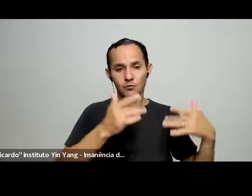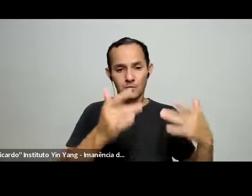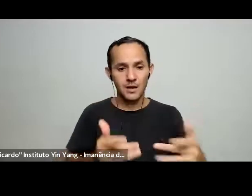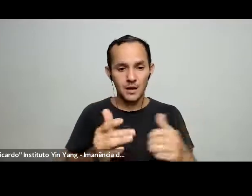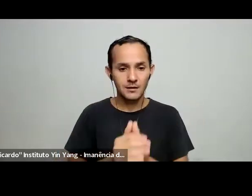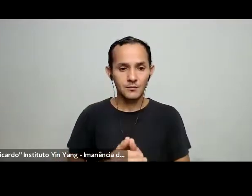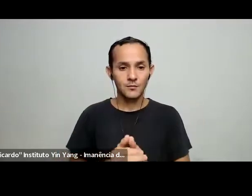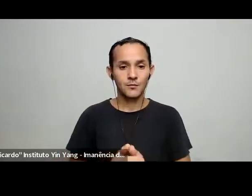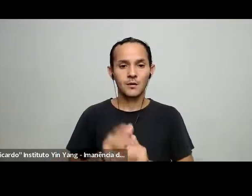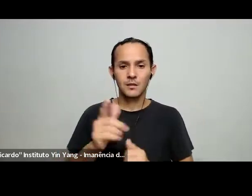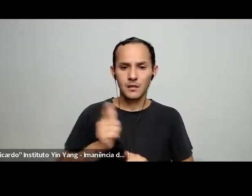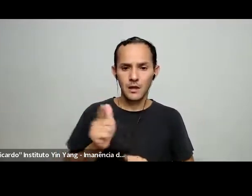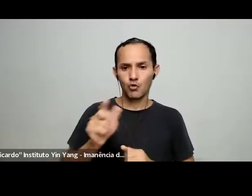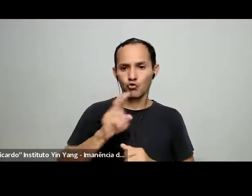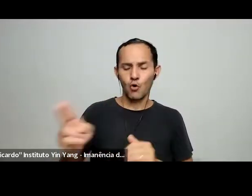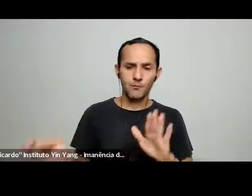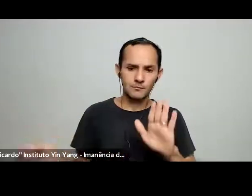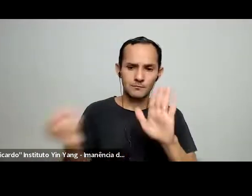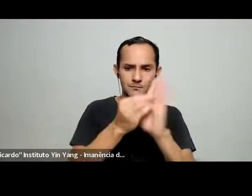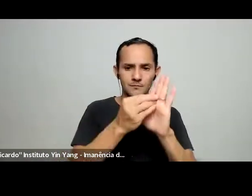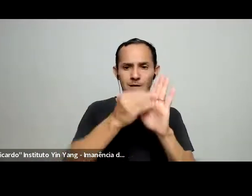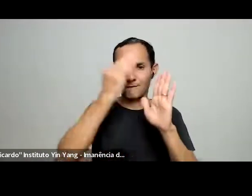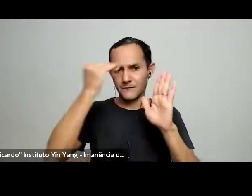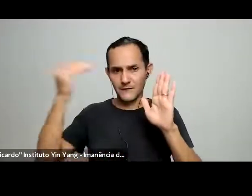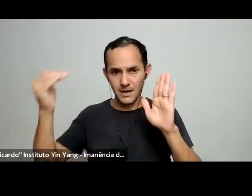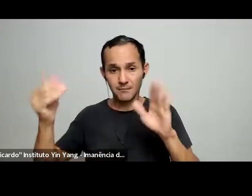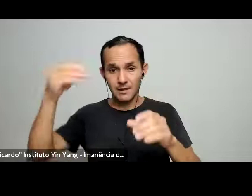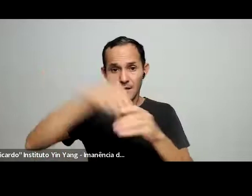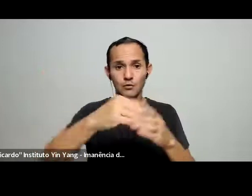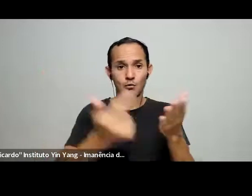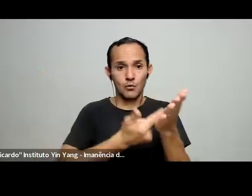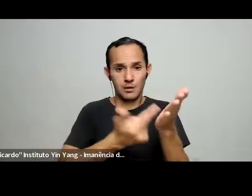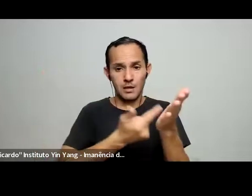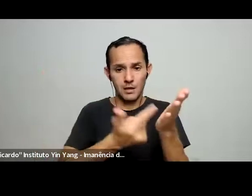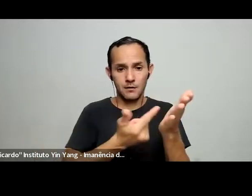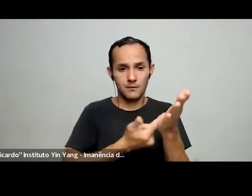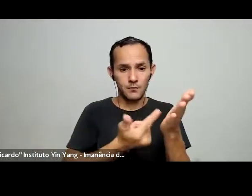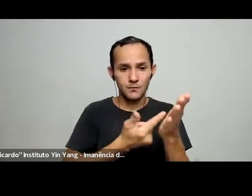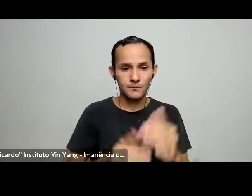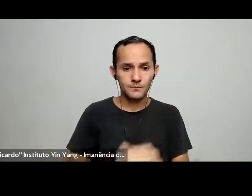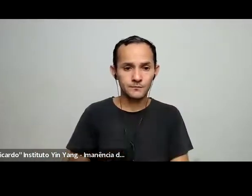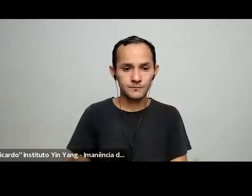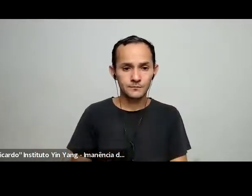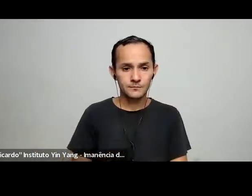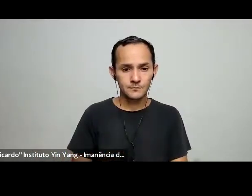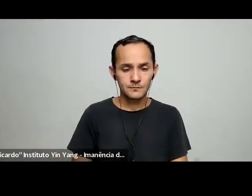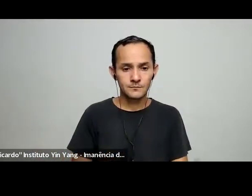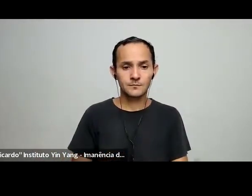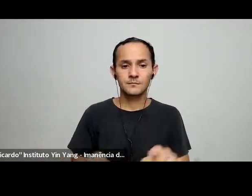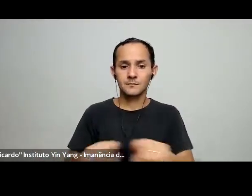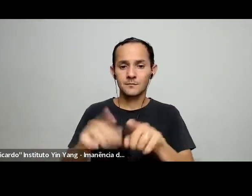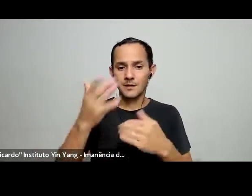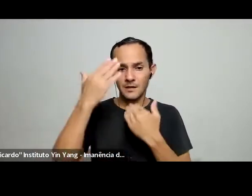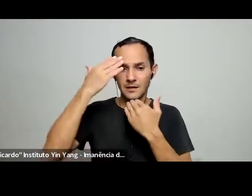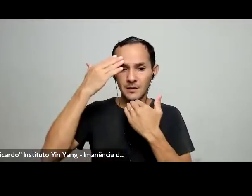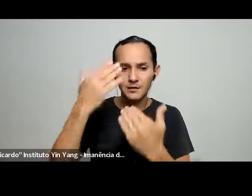que terão seus nomes no Hall da Fama assim que o nosso livro for publicado. E também quero agradecer